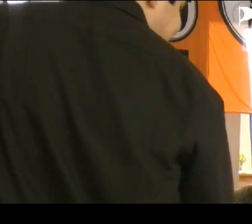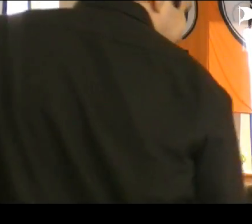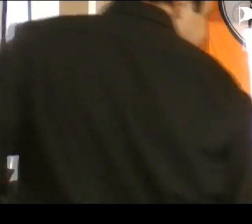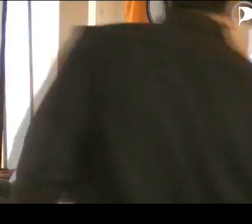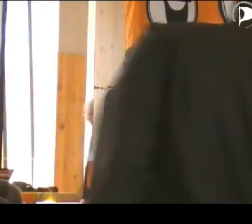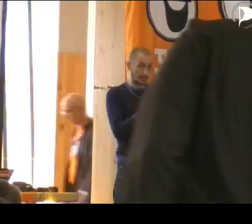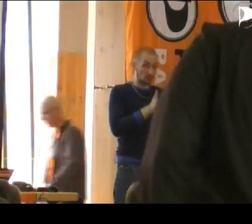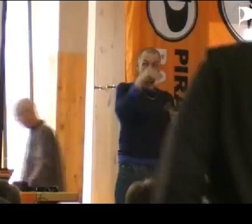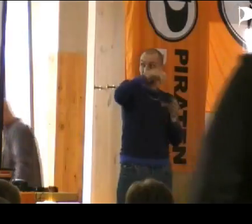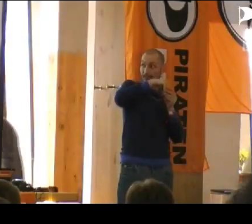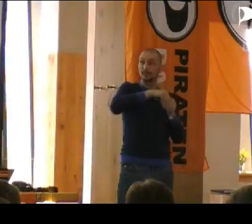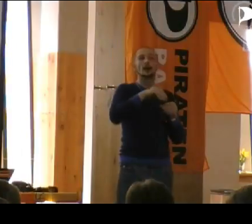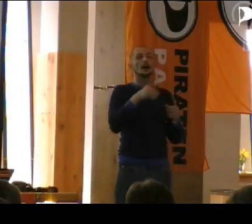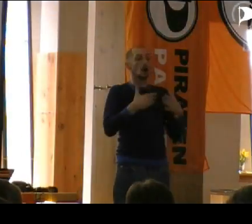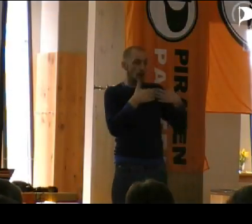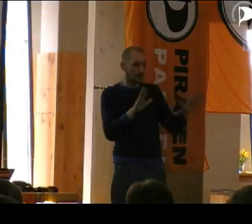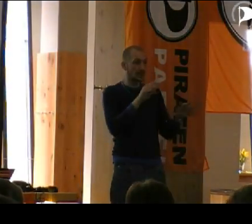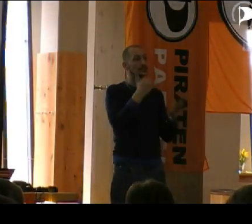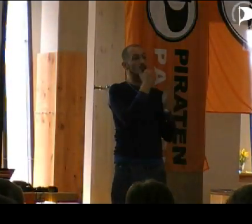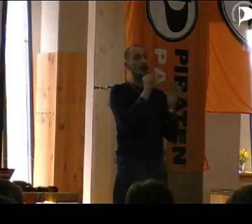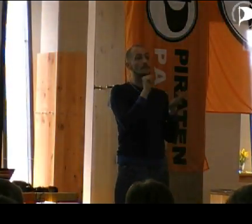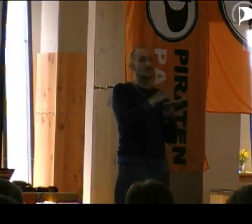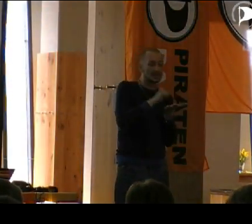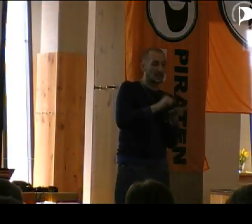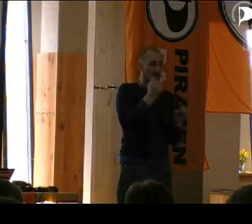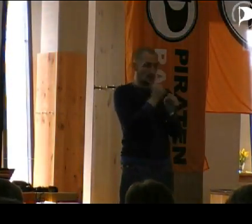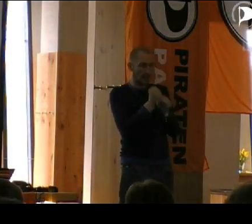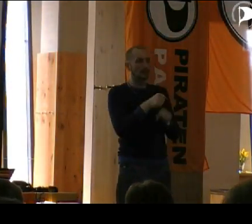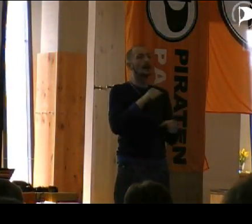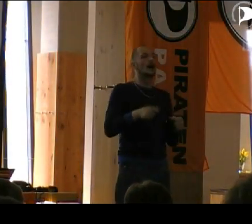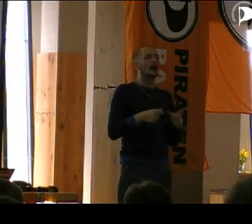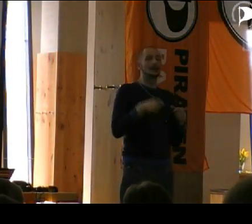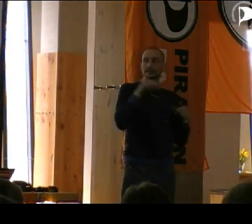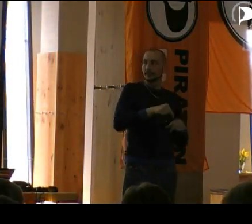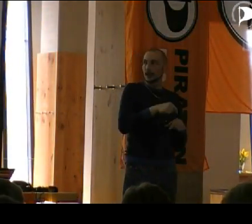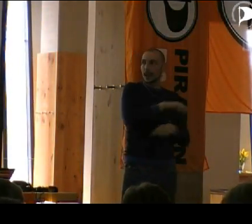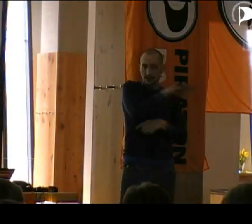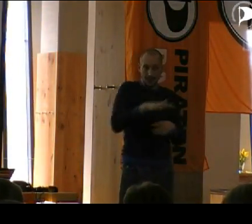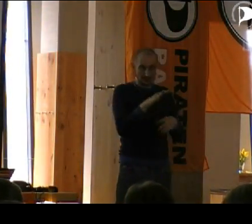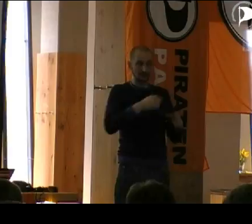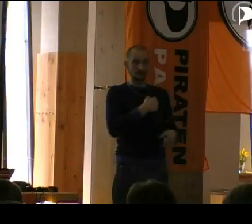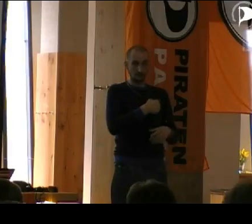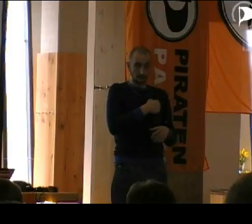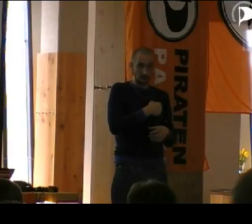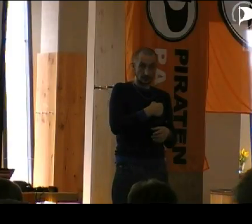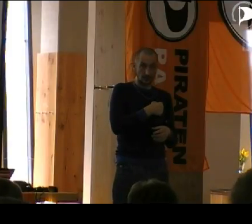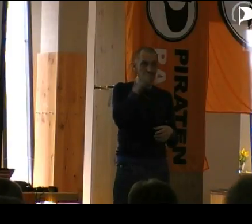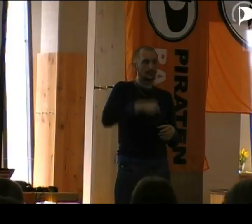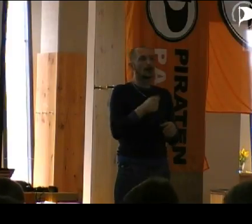vor dem er auf mindestmaß an der landesverbände und kontakte programmatische arbeit